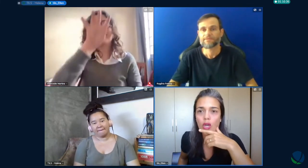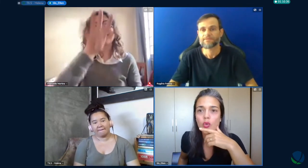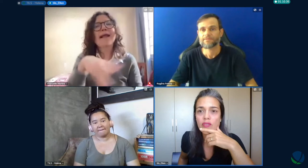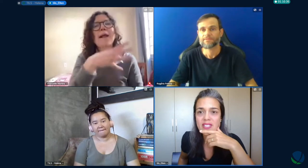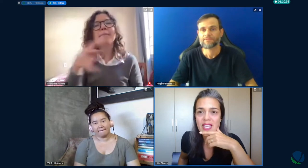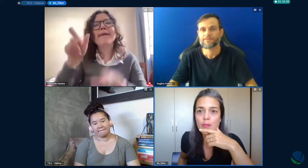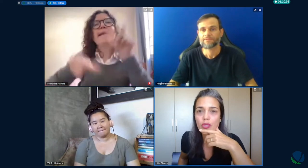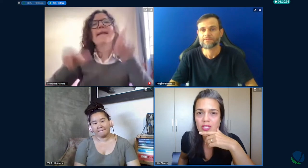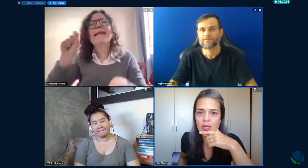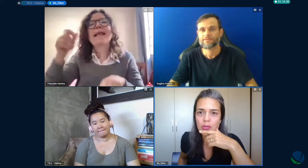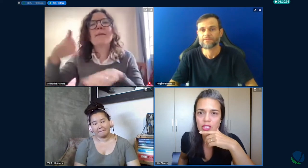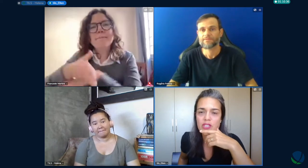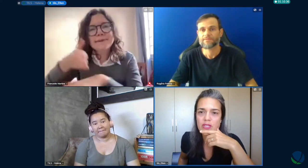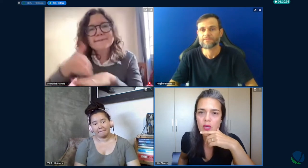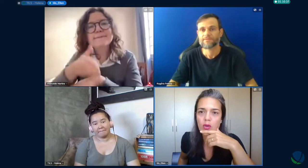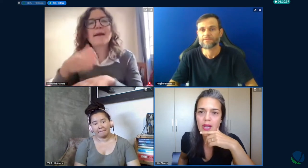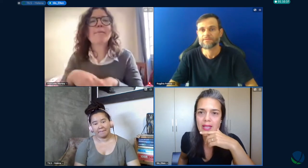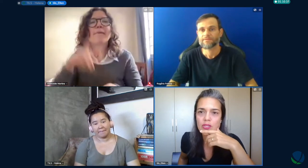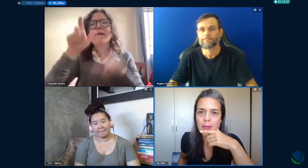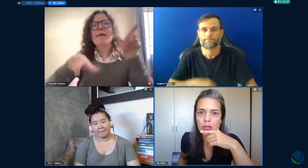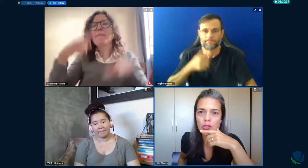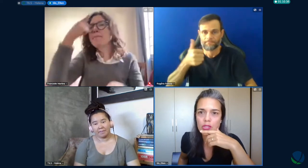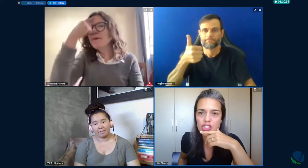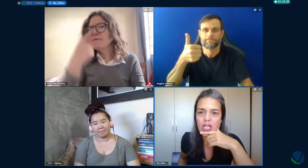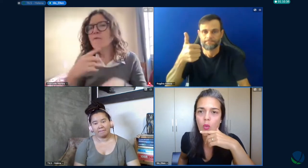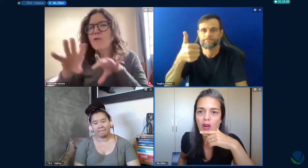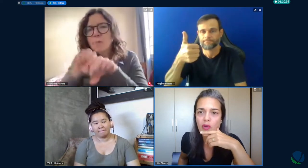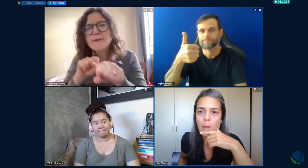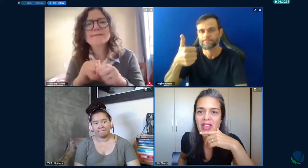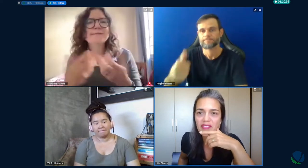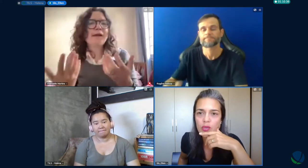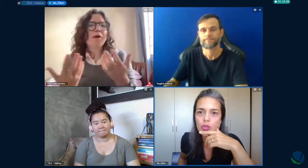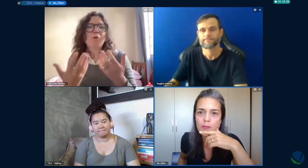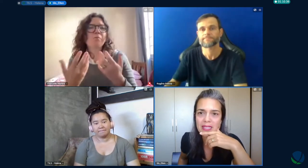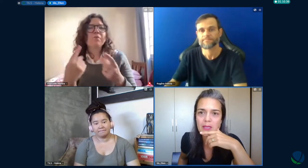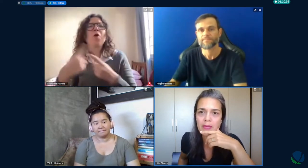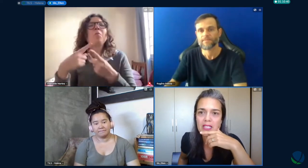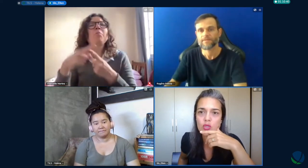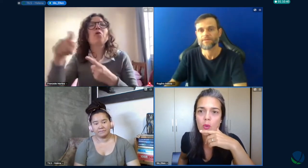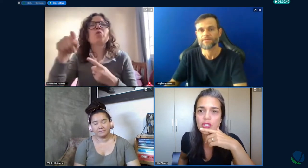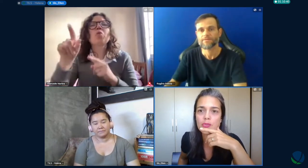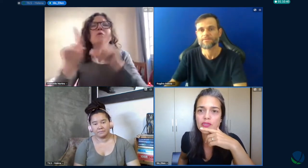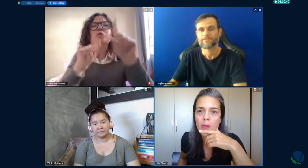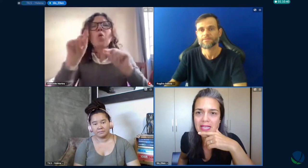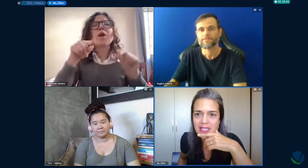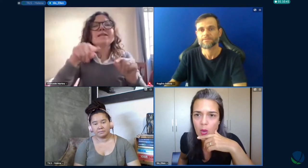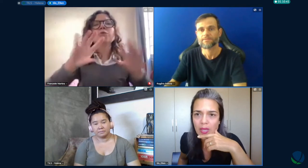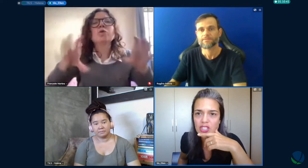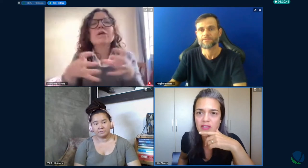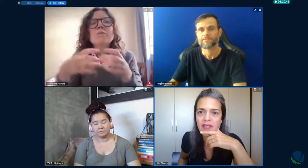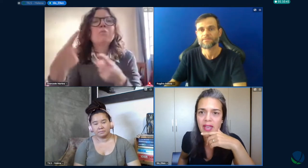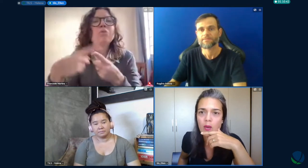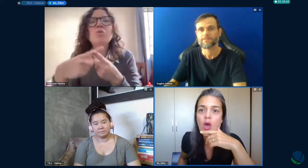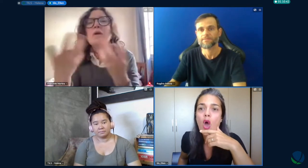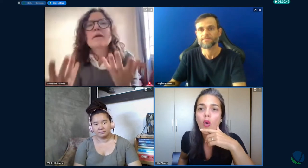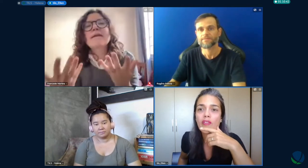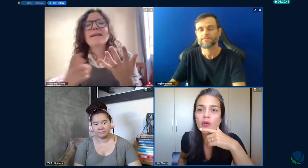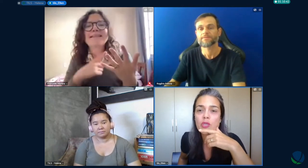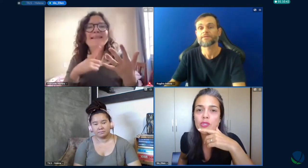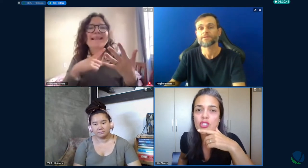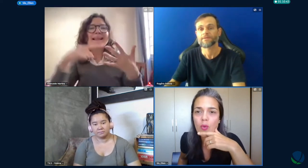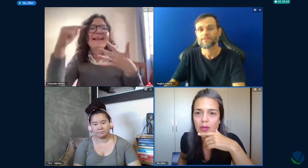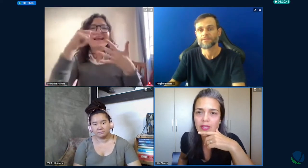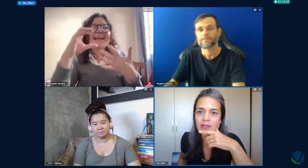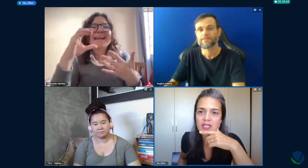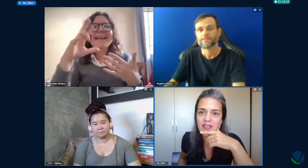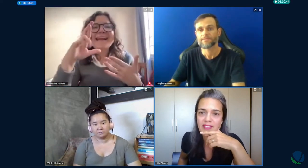Então, eu concordo com você e por isso é importante você colocar isso na metodologia. Qual foi o perfil dos participantes? Qual o tipo de formação que eles tiveram? Qual foi